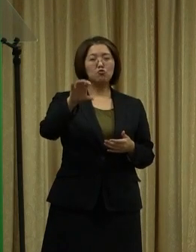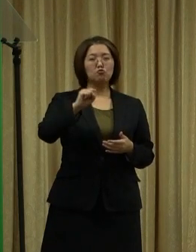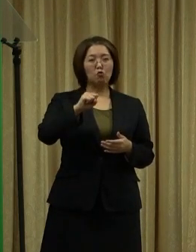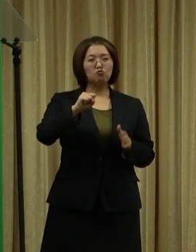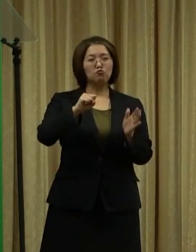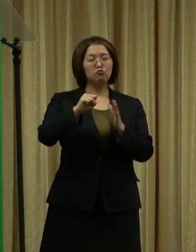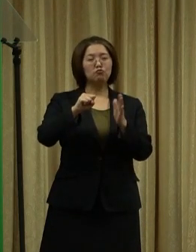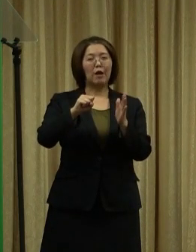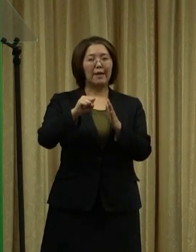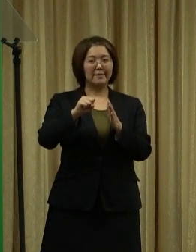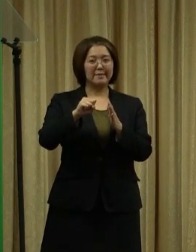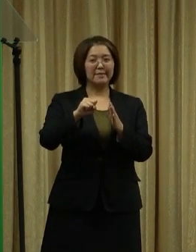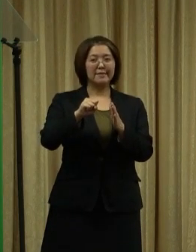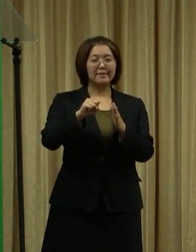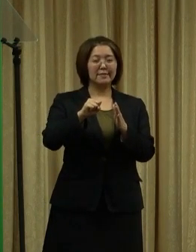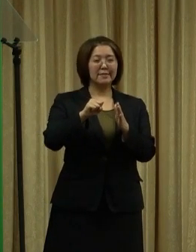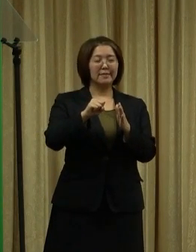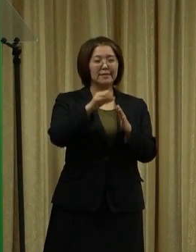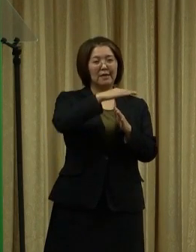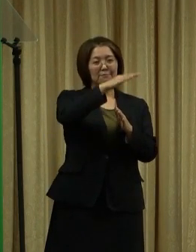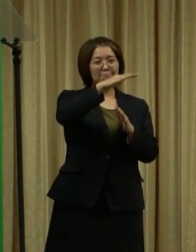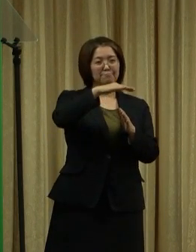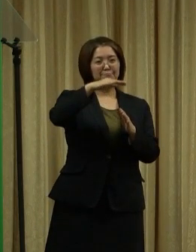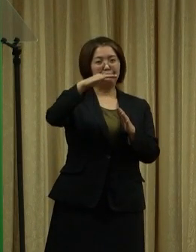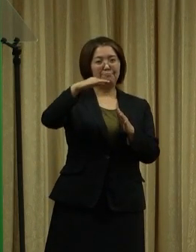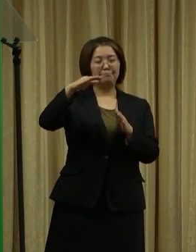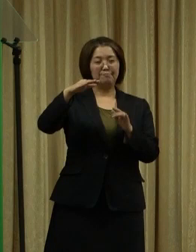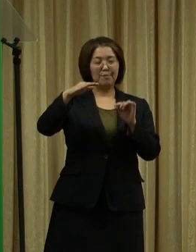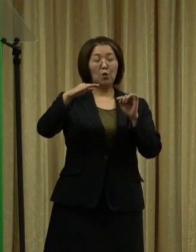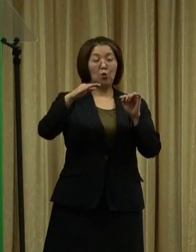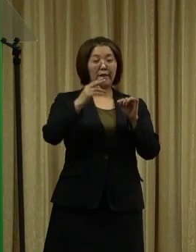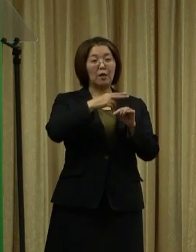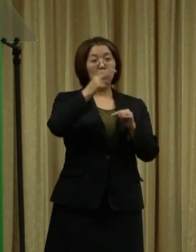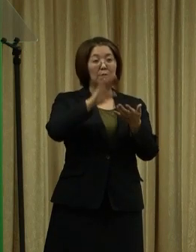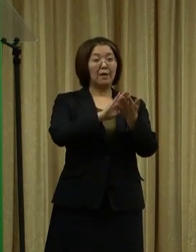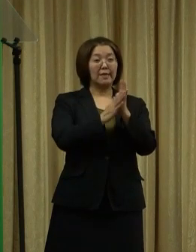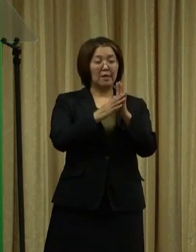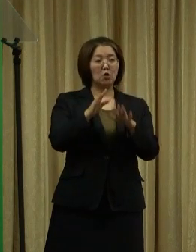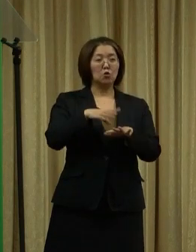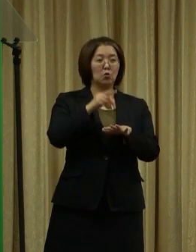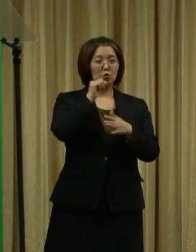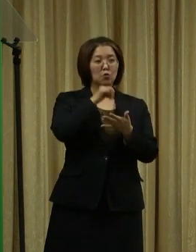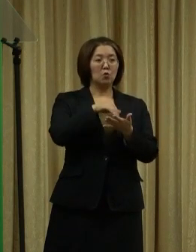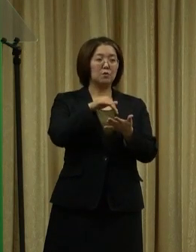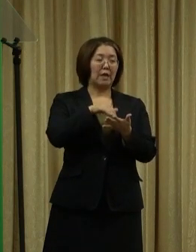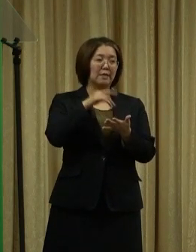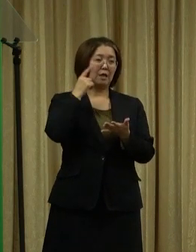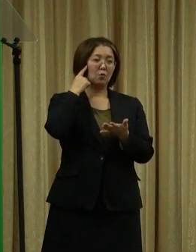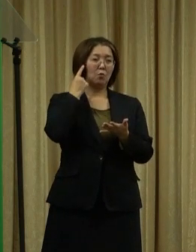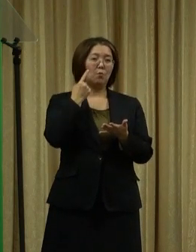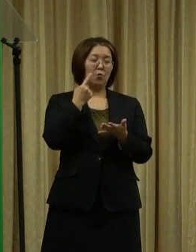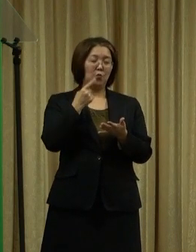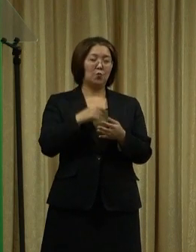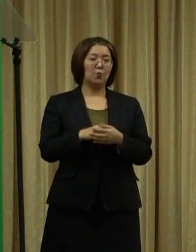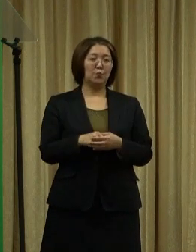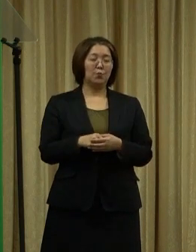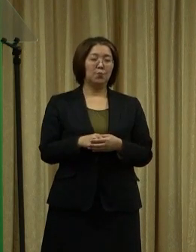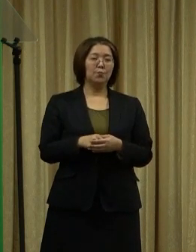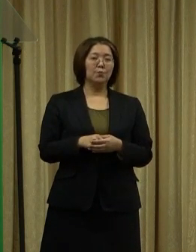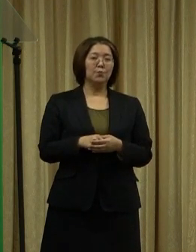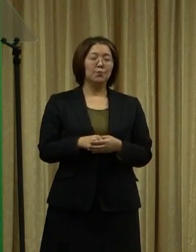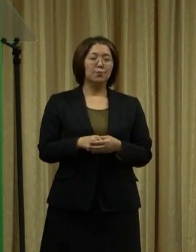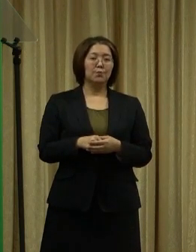前後ぐらいで推移してきたっていうのが、富山県の当初予算だと思うんですけども、いわゆ